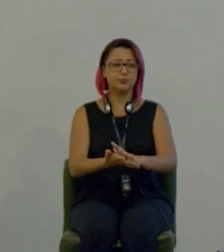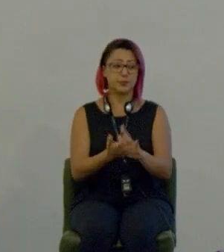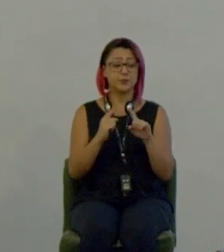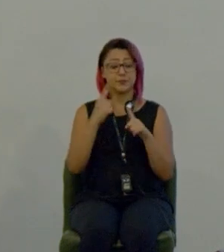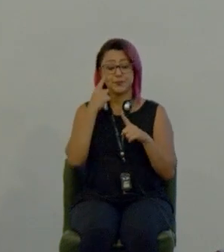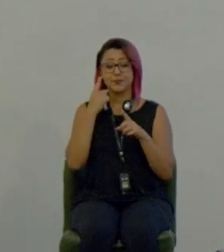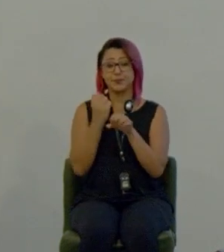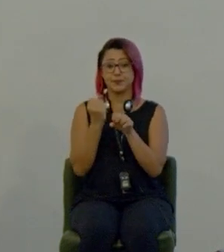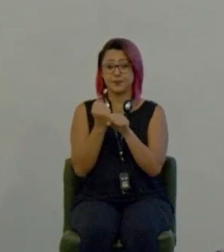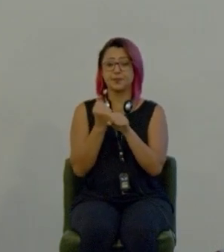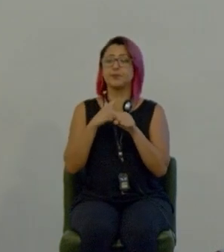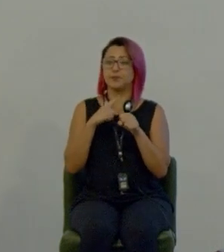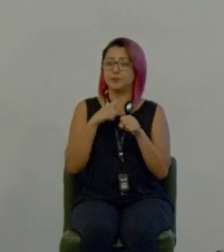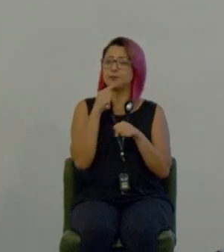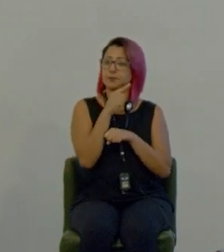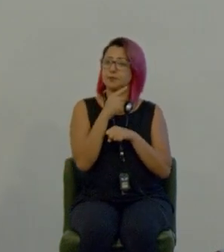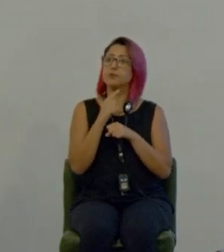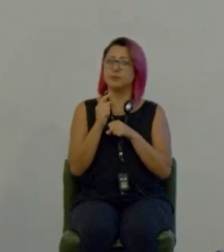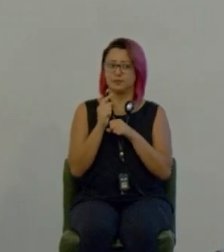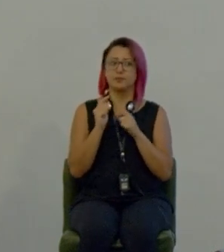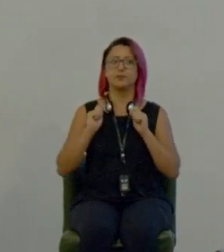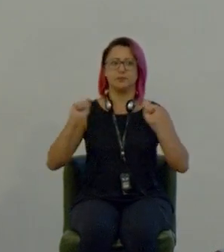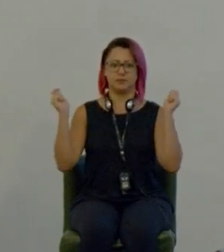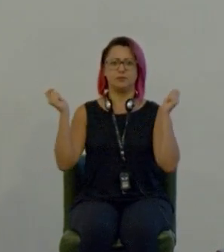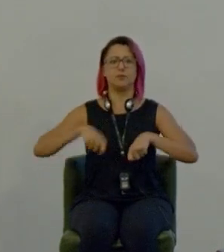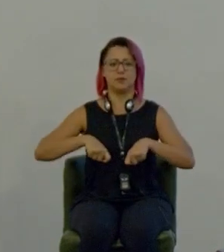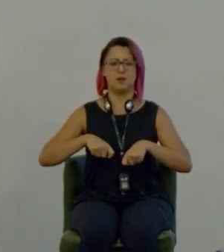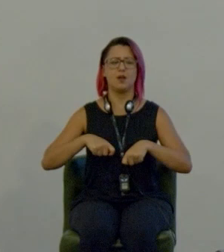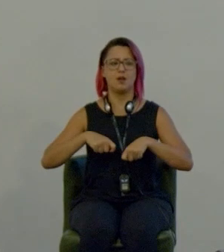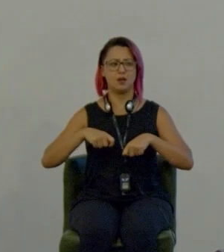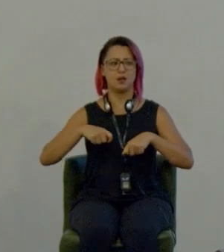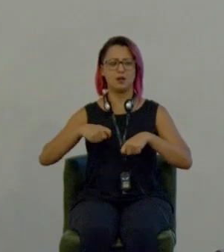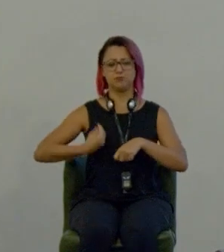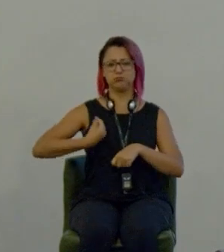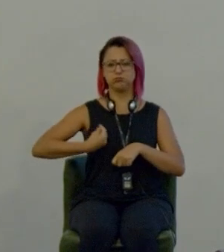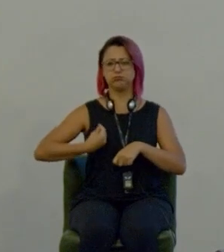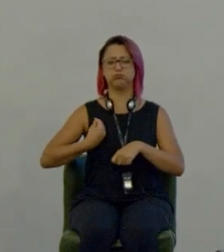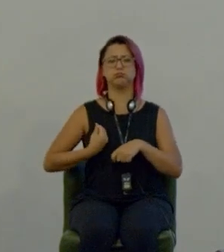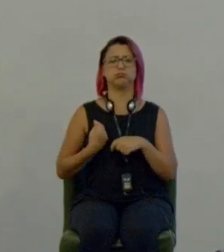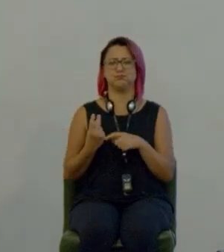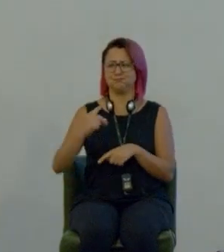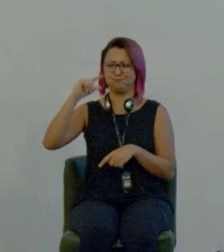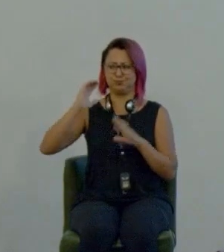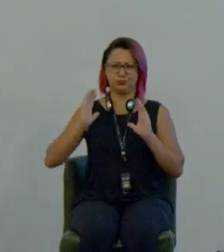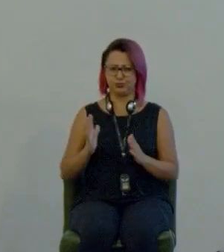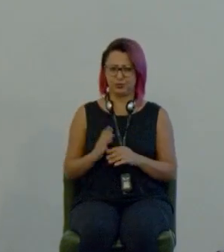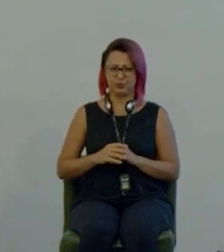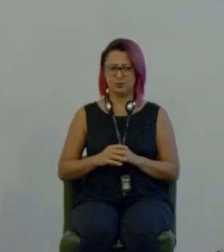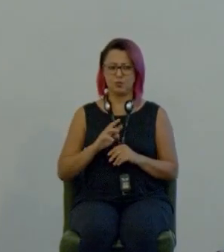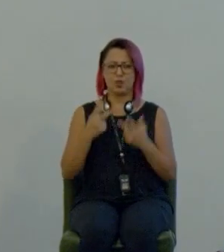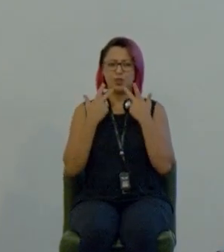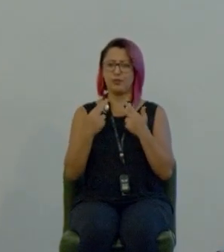dados arqueológicos mostram para nós que existe uma capacidade criativa, digamos assim, que está presente desde o começo da ocupação indígena da